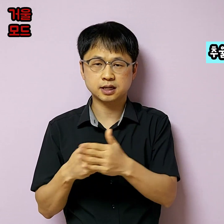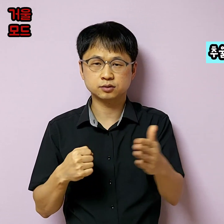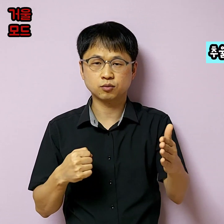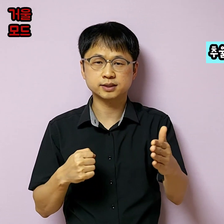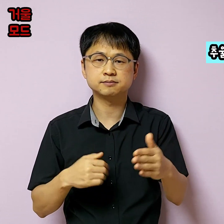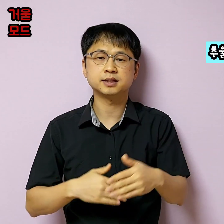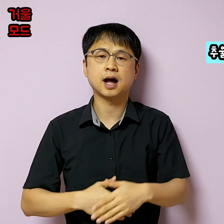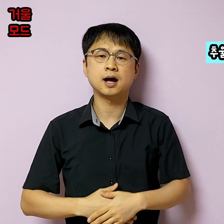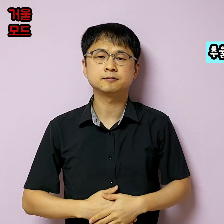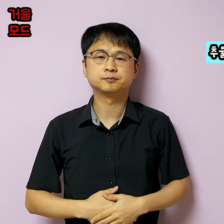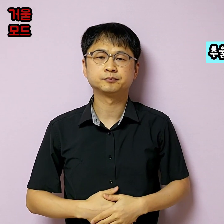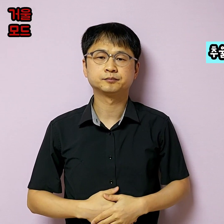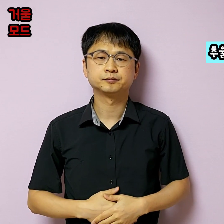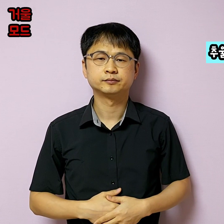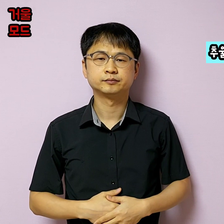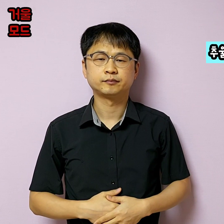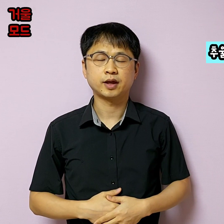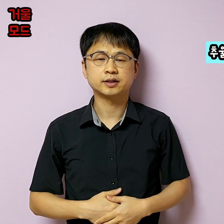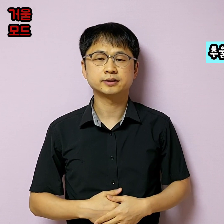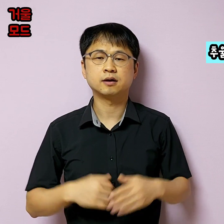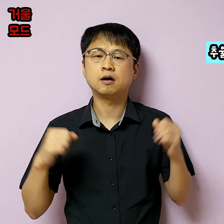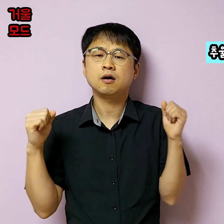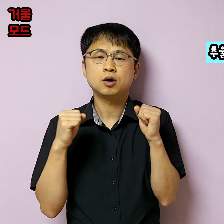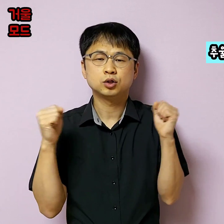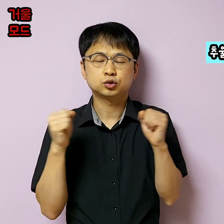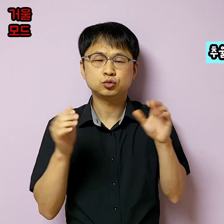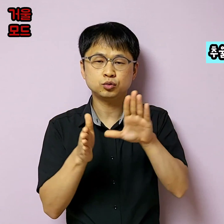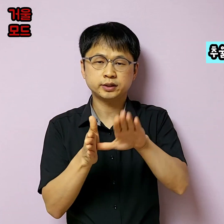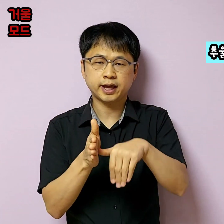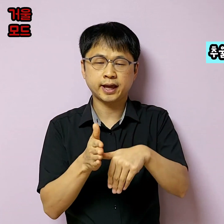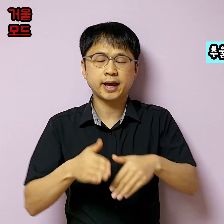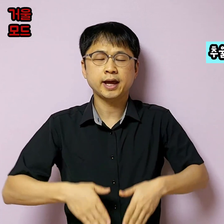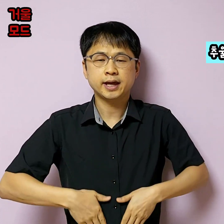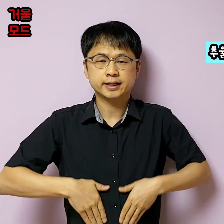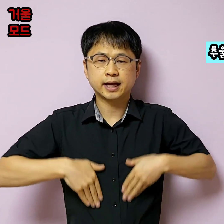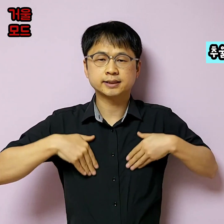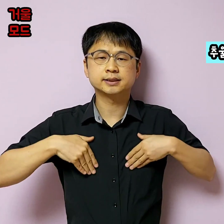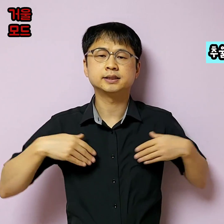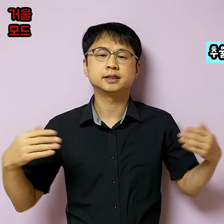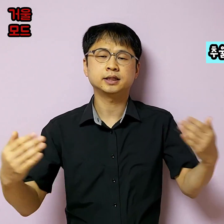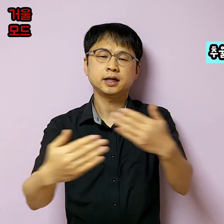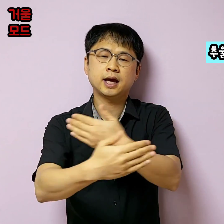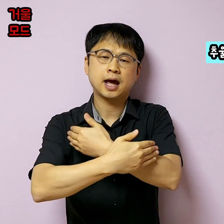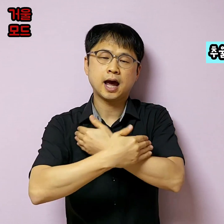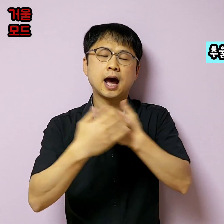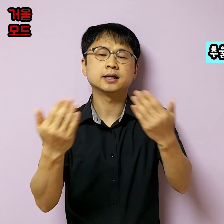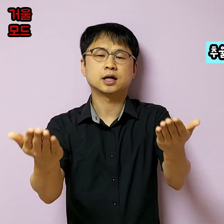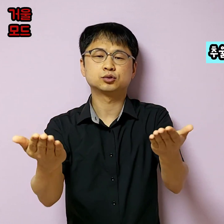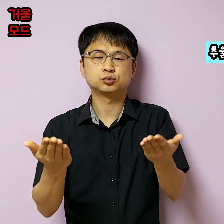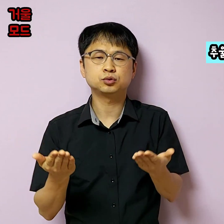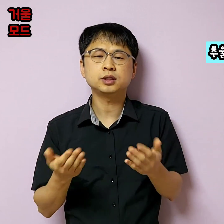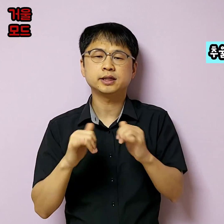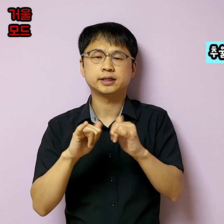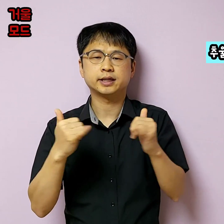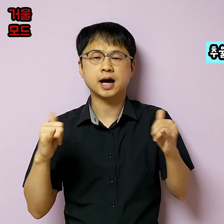없으니까는 똑같습니다. 네, 그래서 추울 때 따스히 안아줄